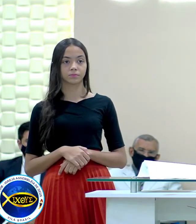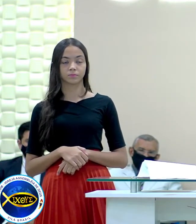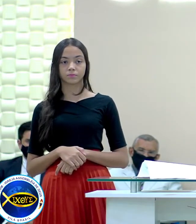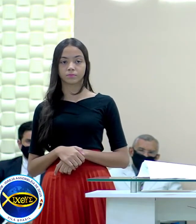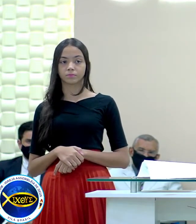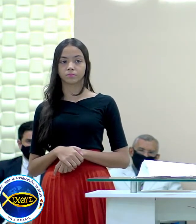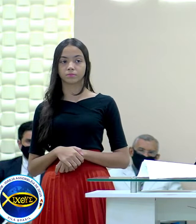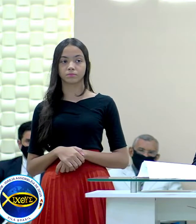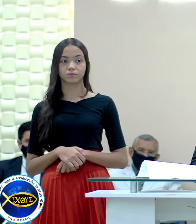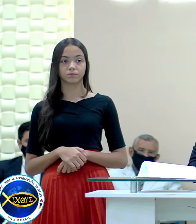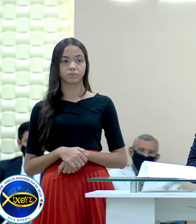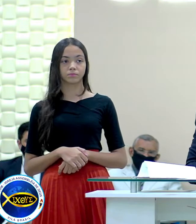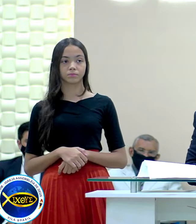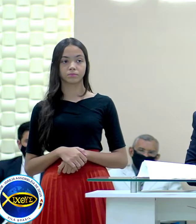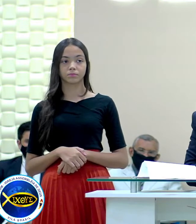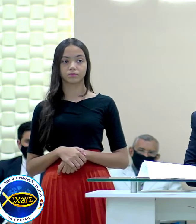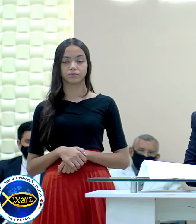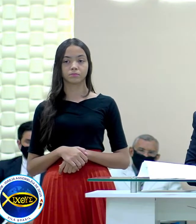aleluia.